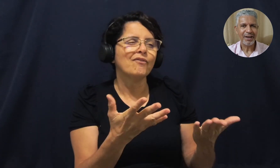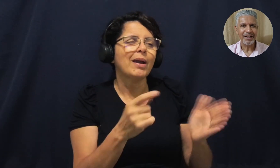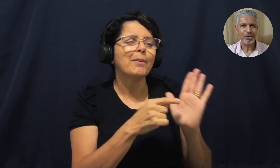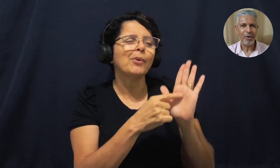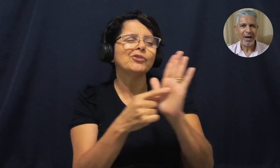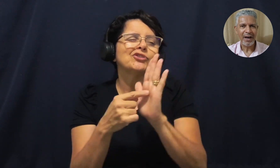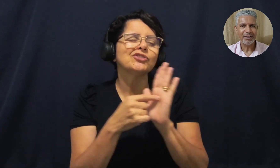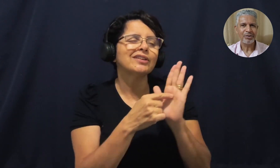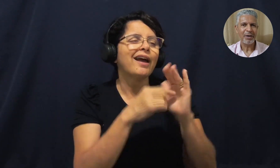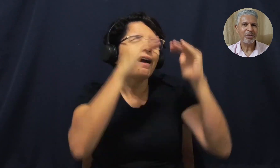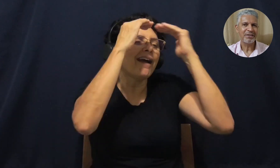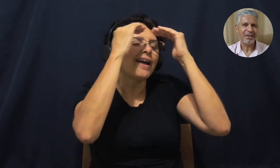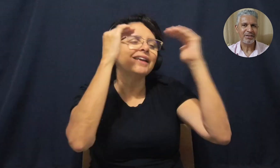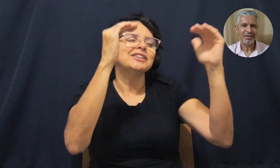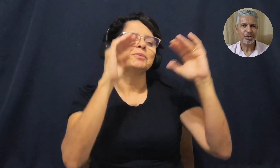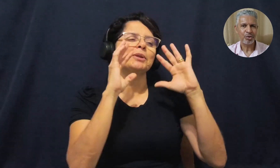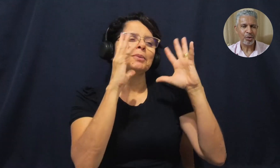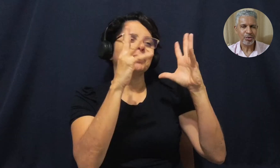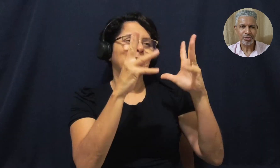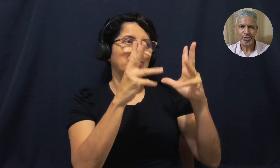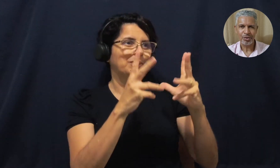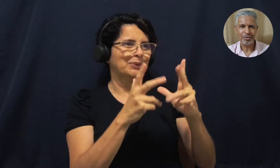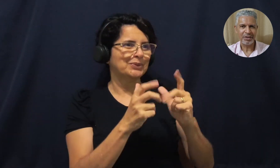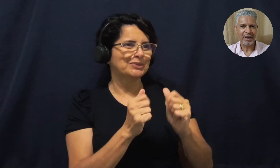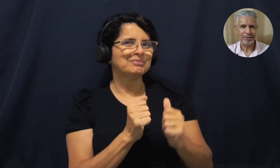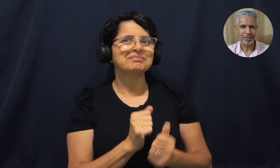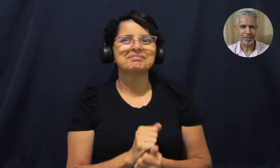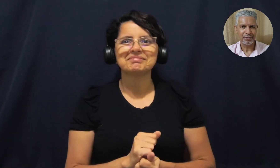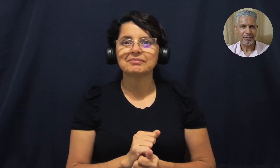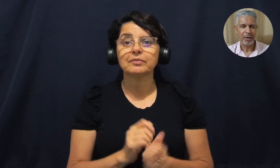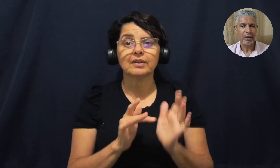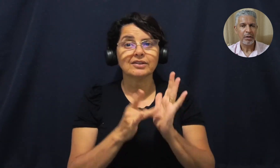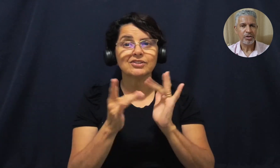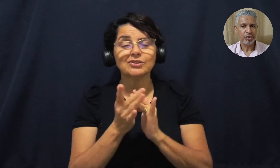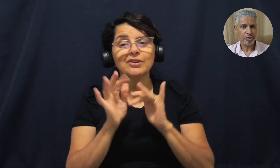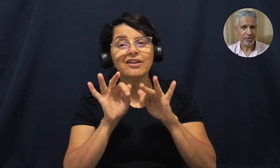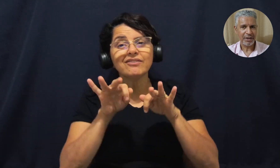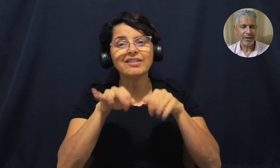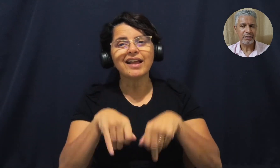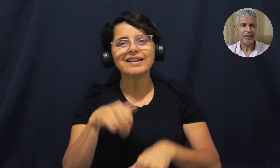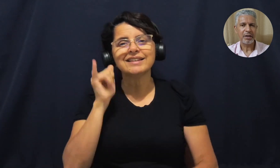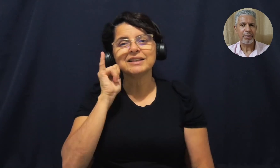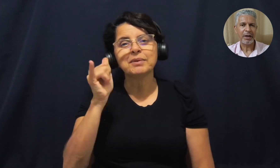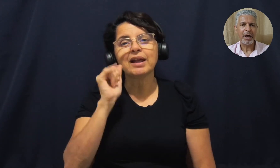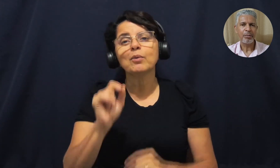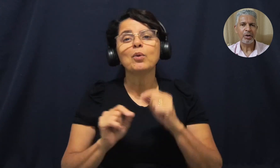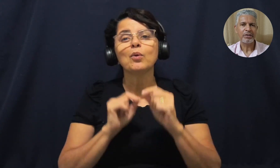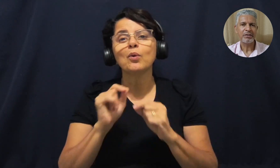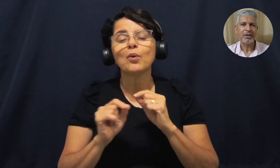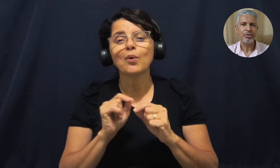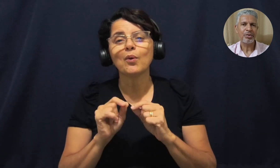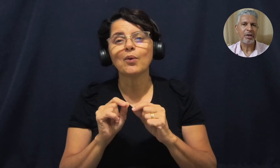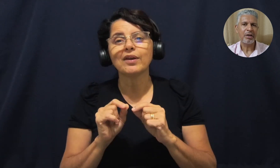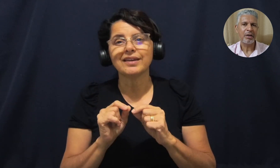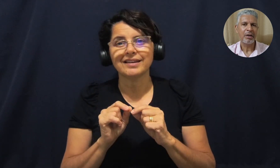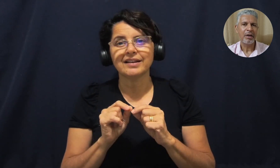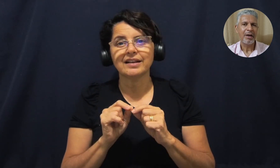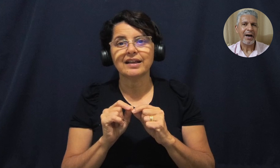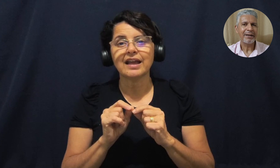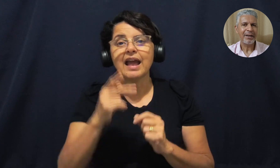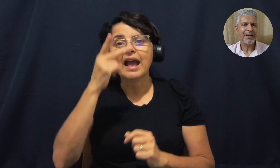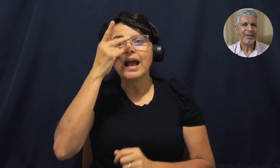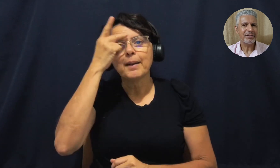então serás honrado na presença de todos os convidados. Jesus finaliza essa parábola dizendo